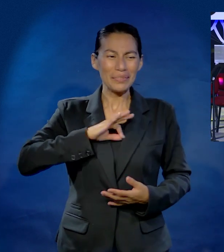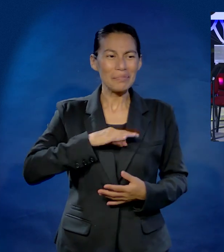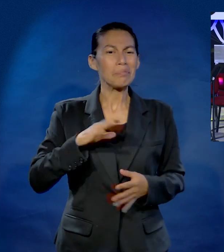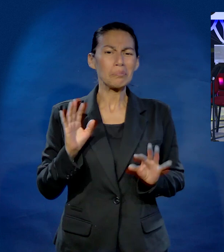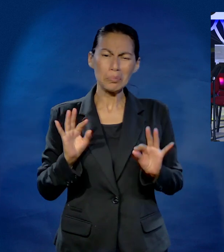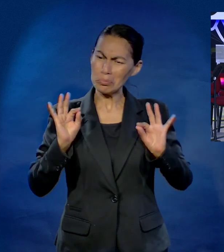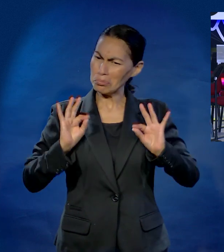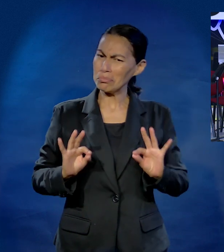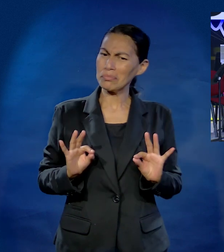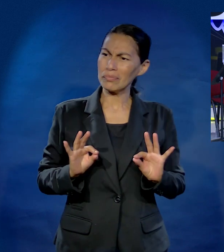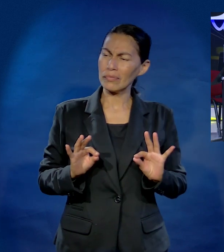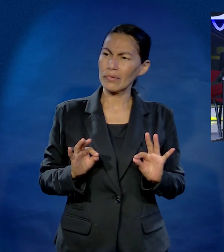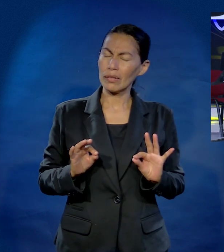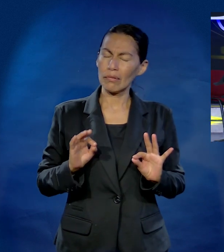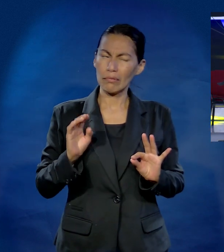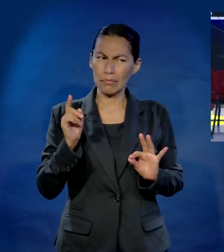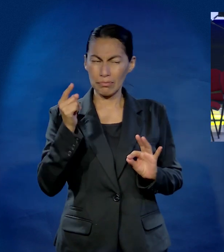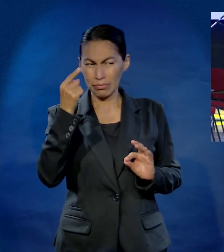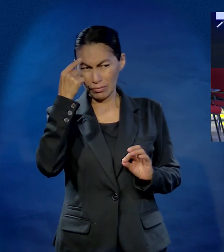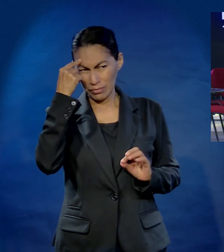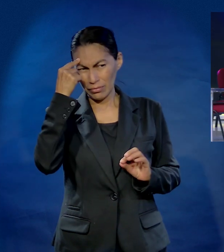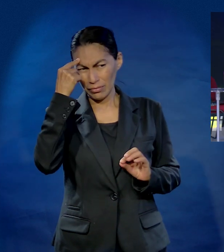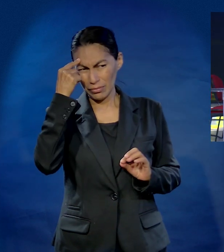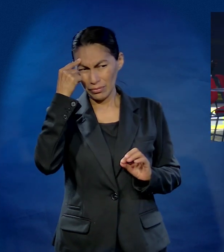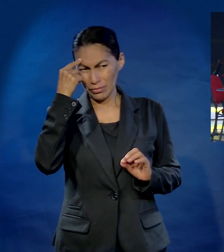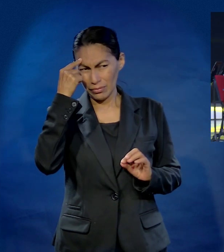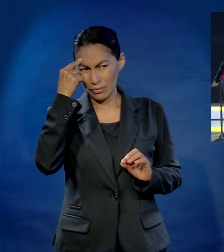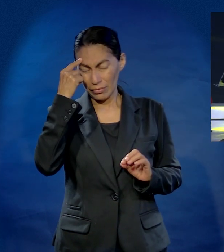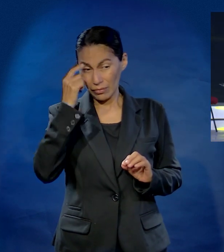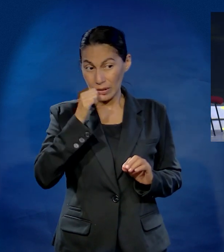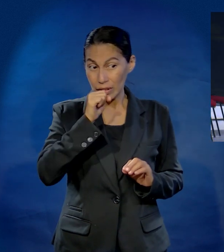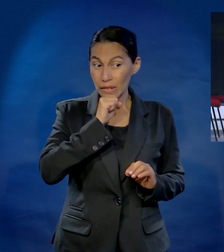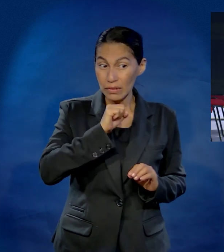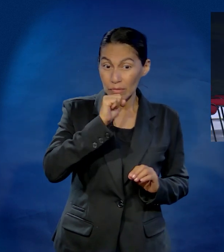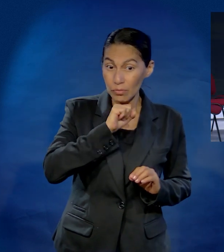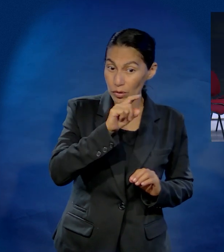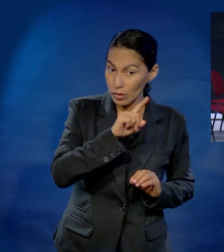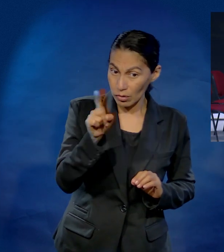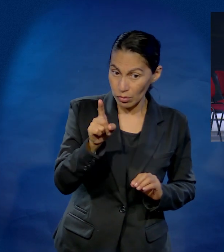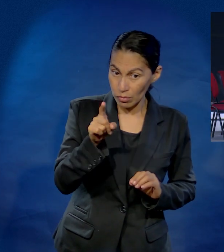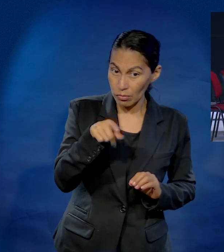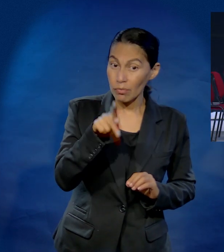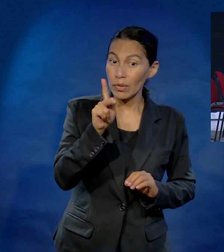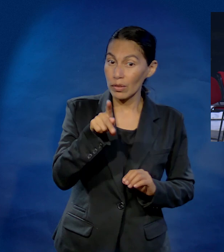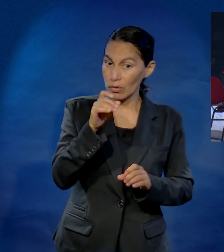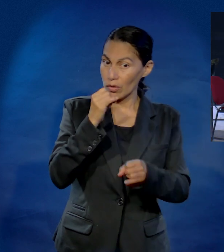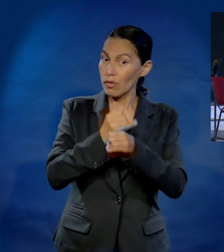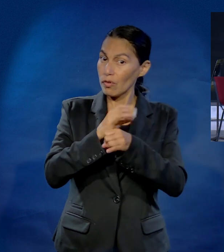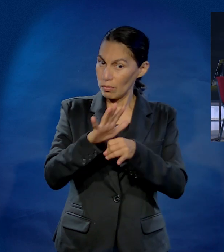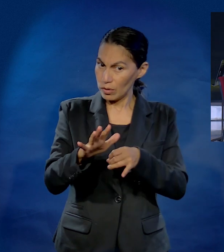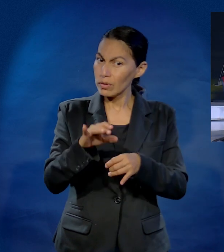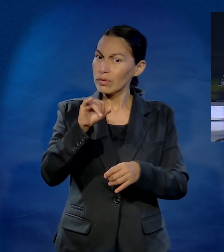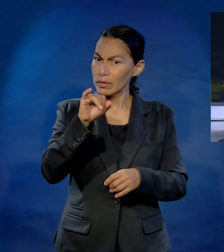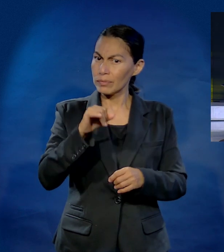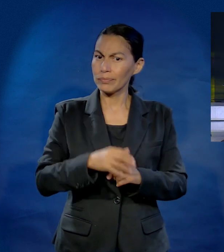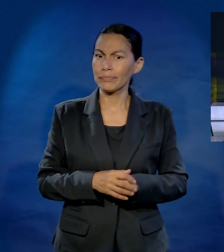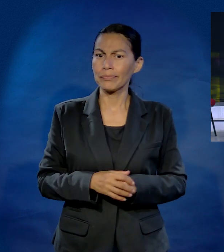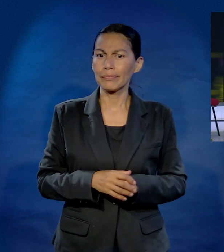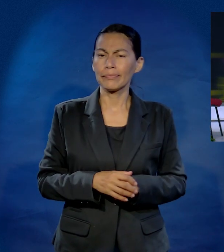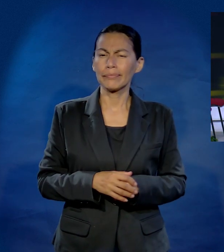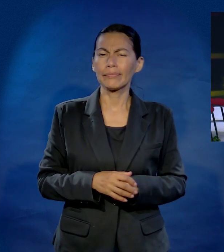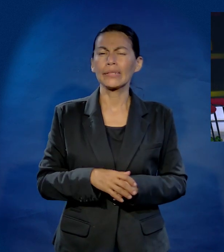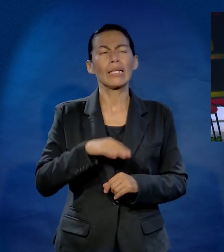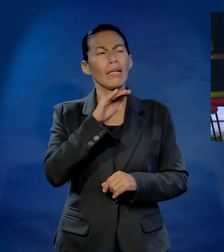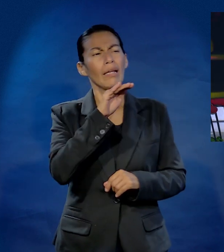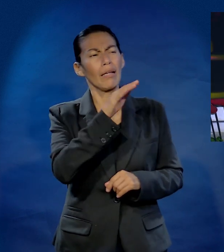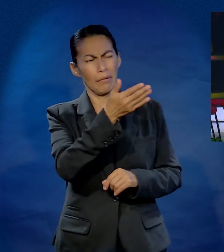sonriendo, platicando, feliz, como si no hubiera pasado nada. Me alegró, pero me intrigó. Y acuérdese el lema, nada de chisme, pero sí